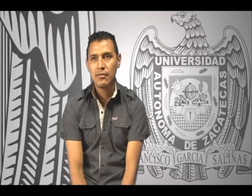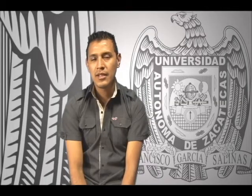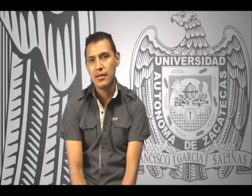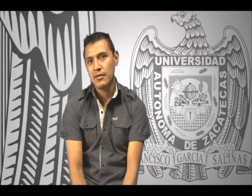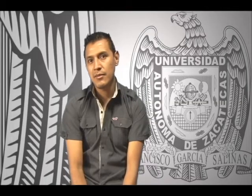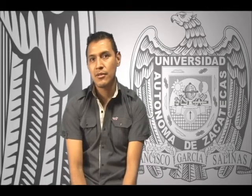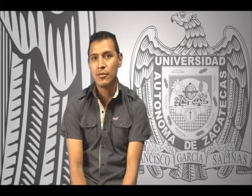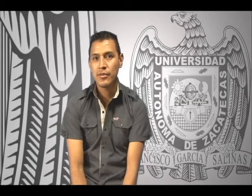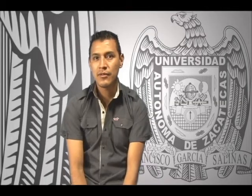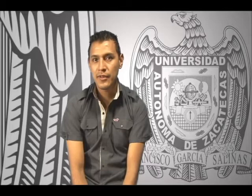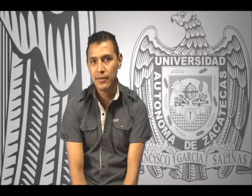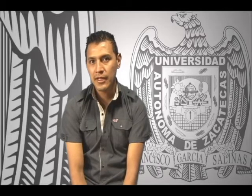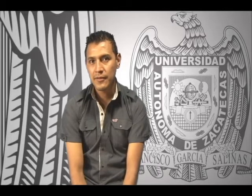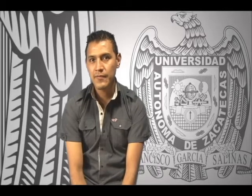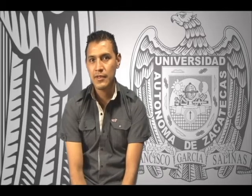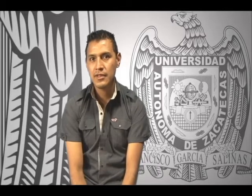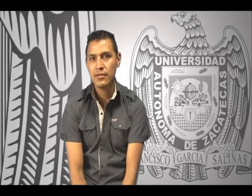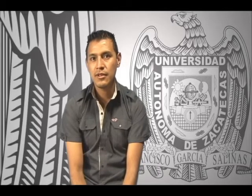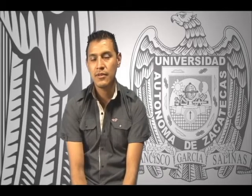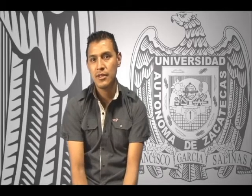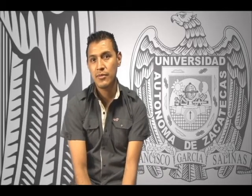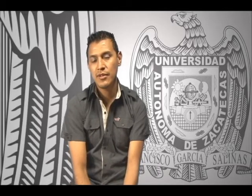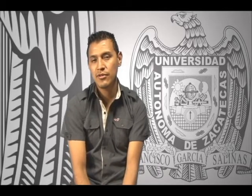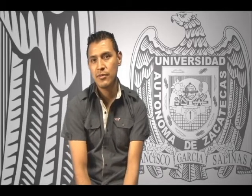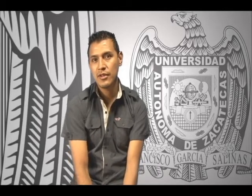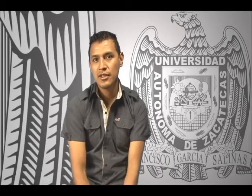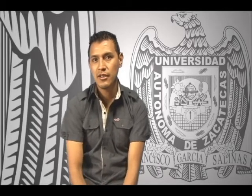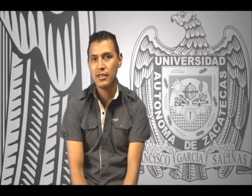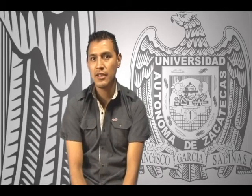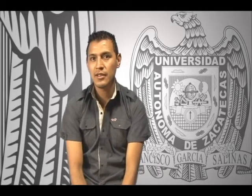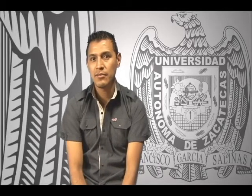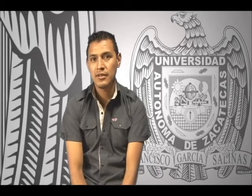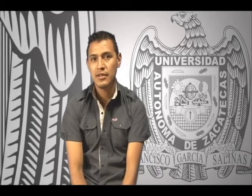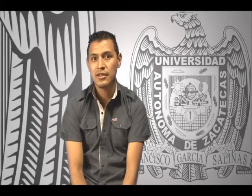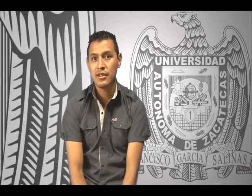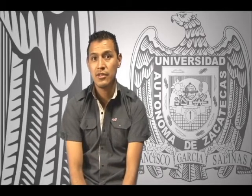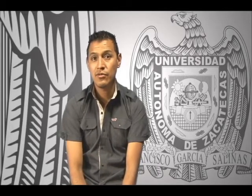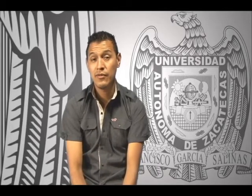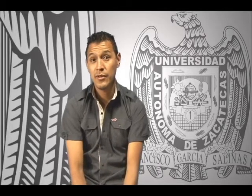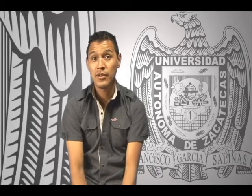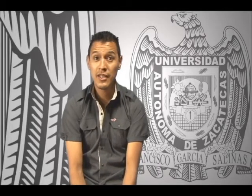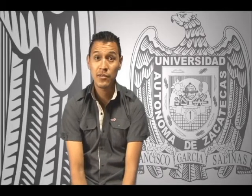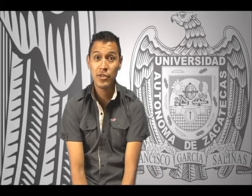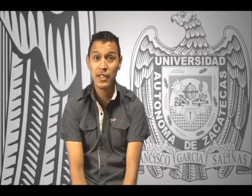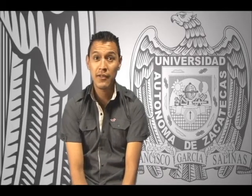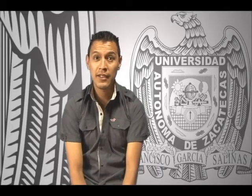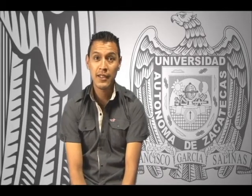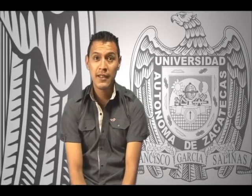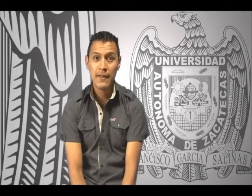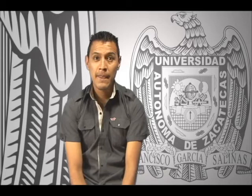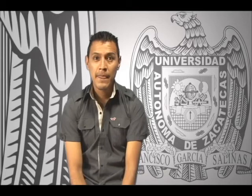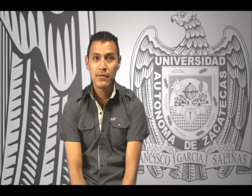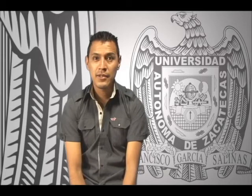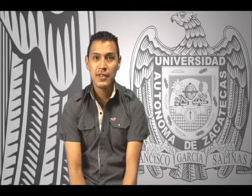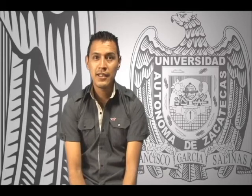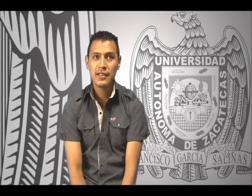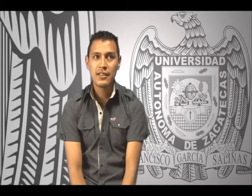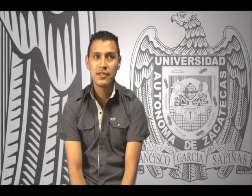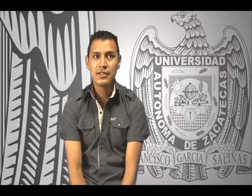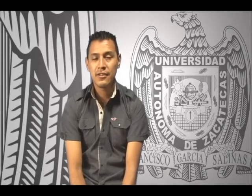vaya, llamándolo por enfermedad. Si no llevas a una persona sola para que lo atiendan y su enfermedad es muy grave, pues imagínate, ¿no? Hasta